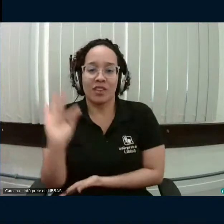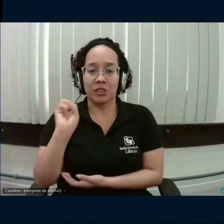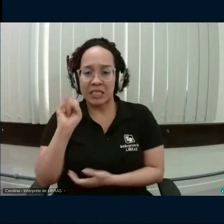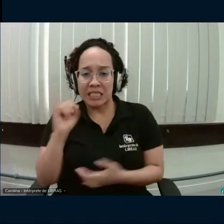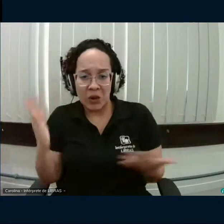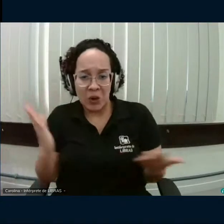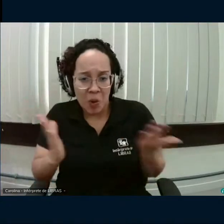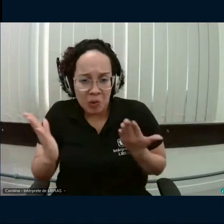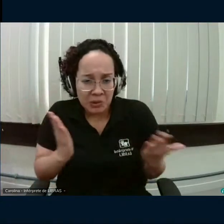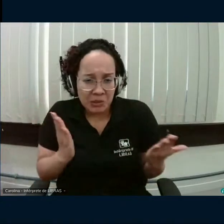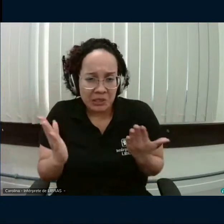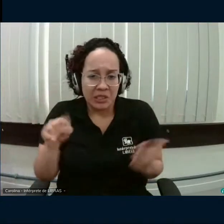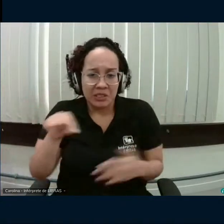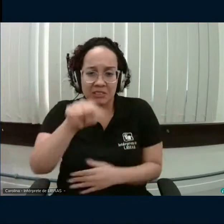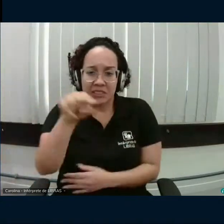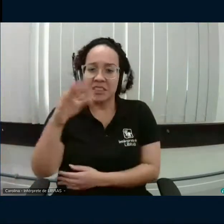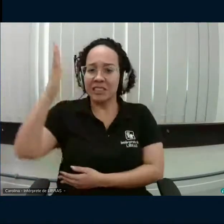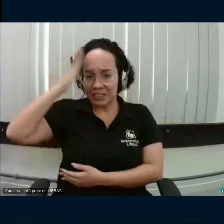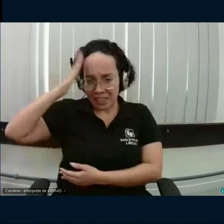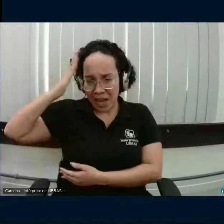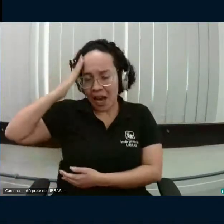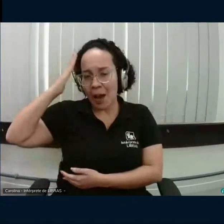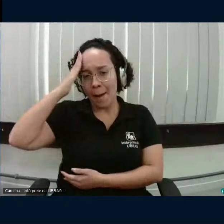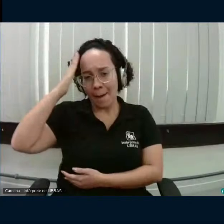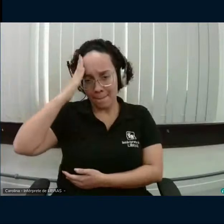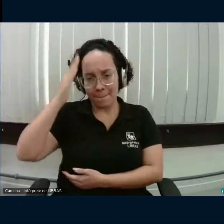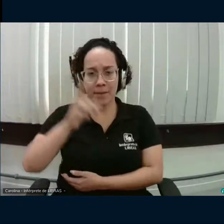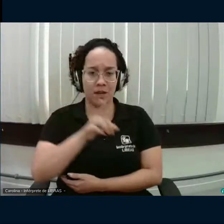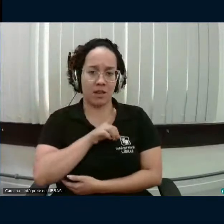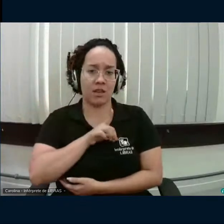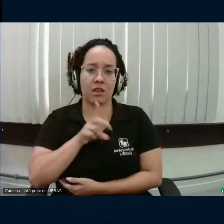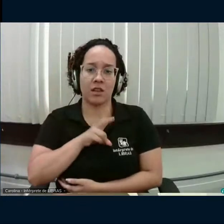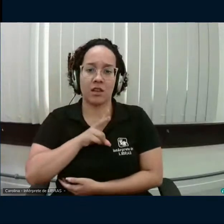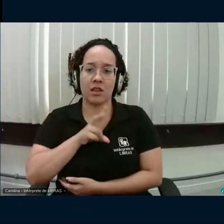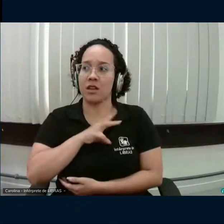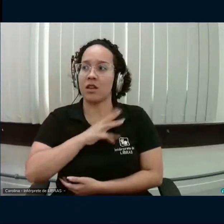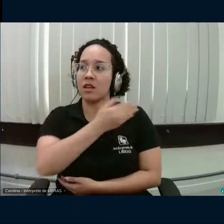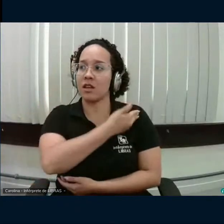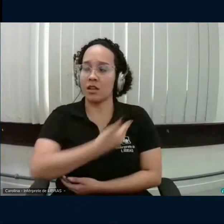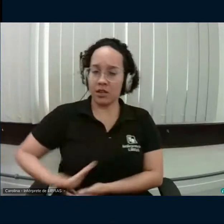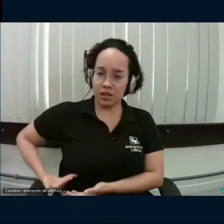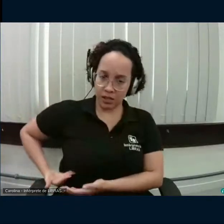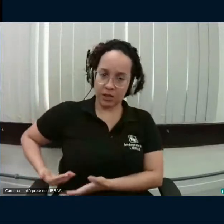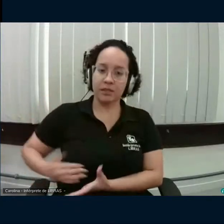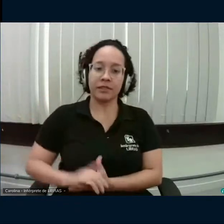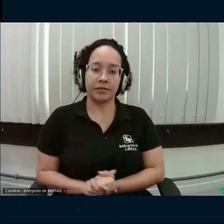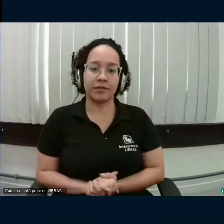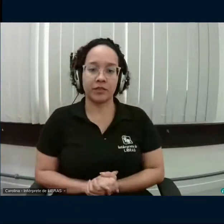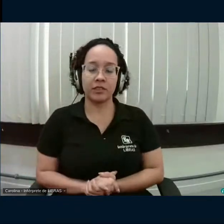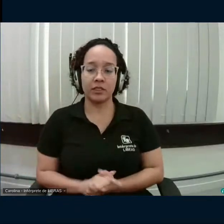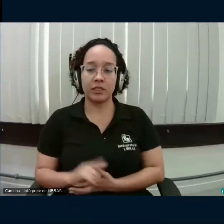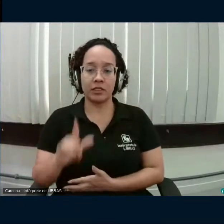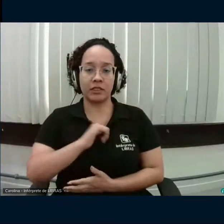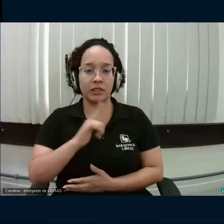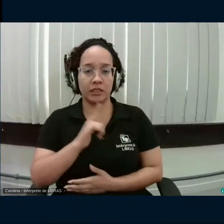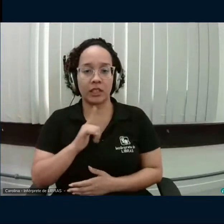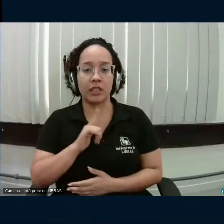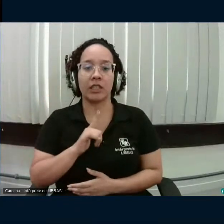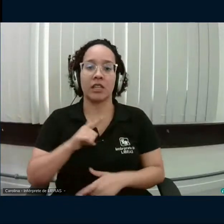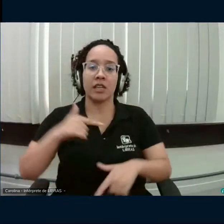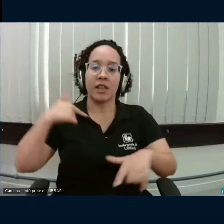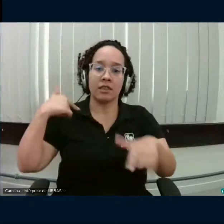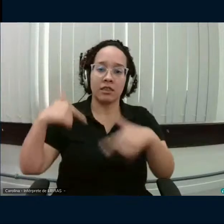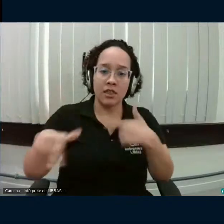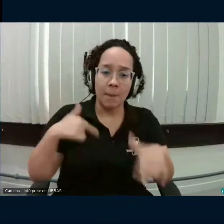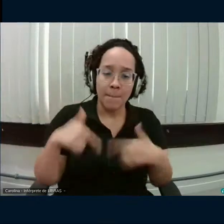comparando, e vocês conhecem, porque a maioria veio do ensino médio público de rede estadual, vocês sabem das condições de trabalho, das